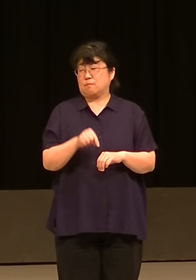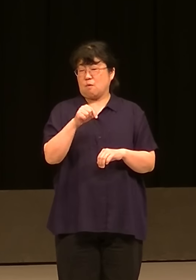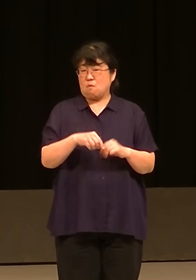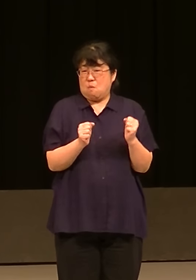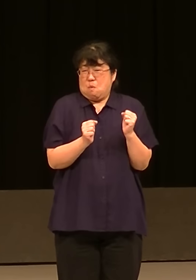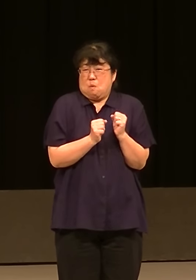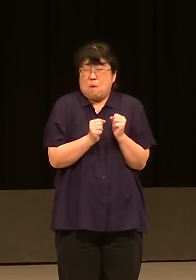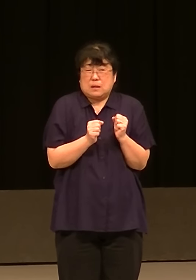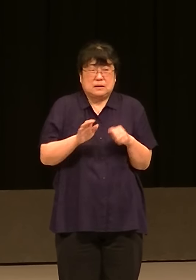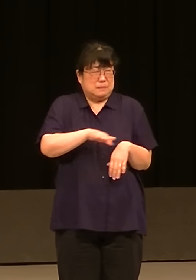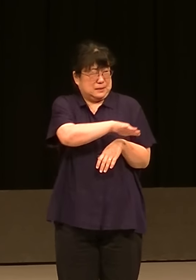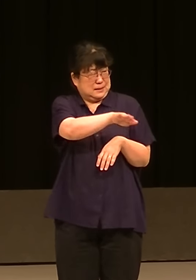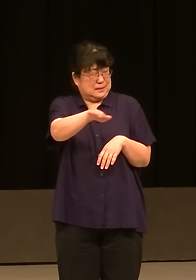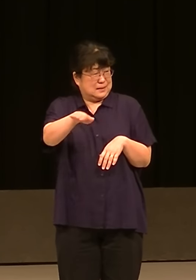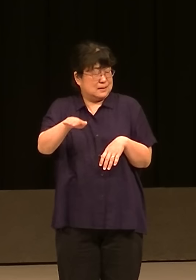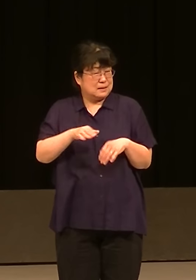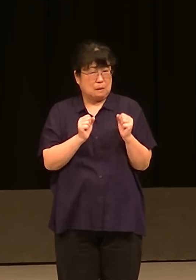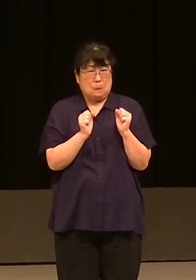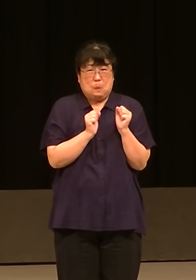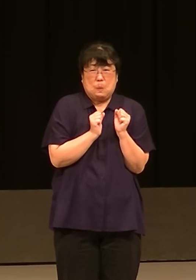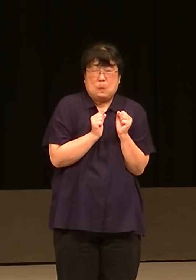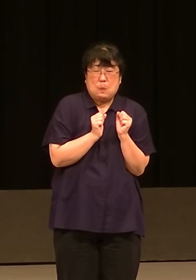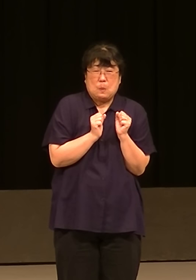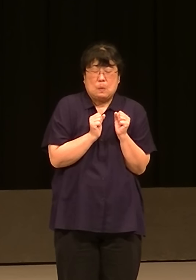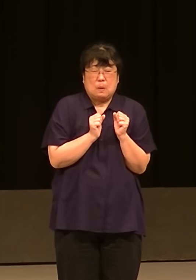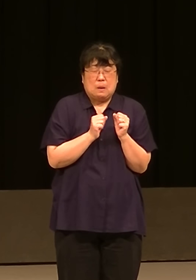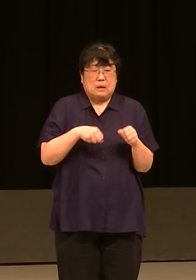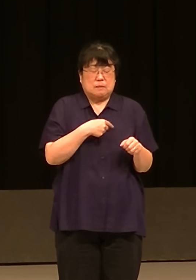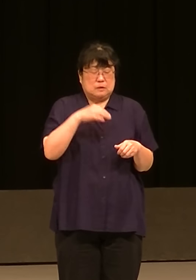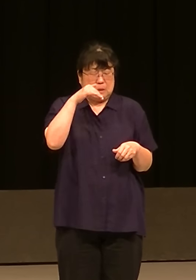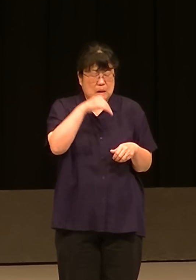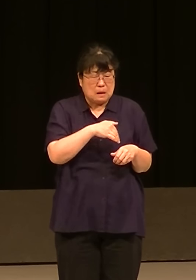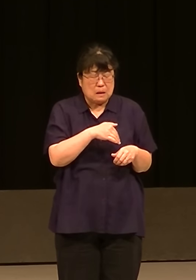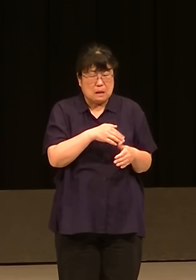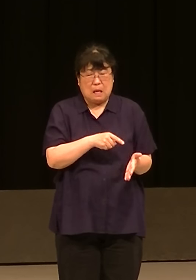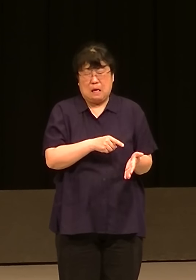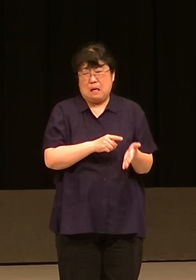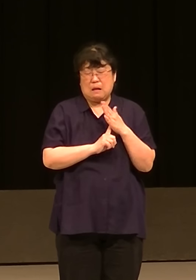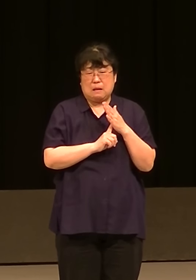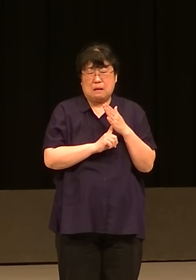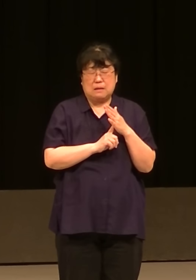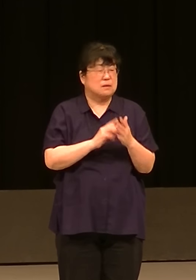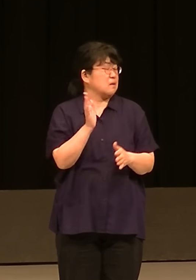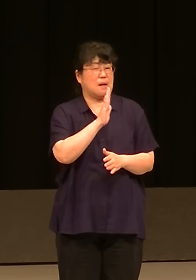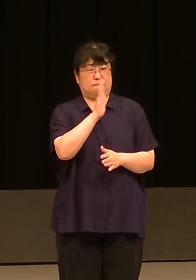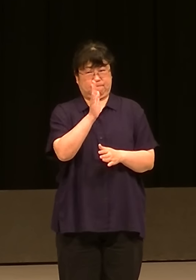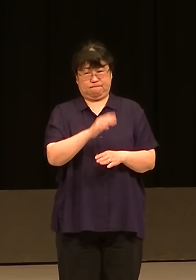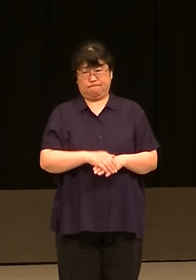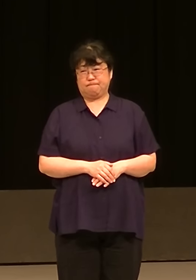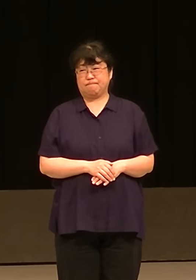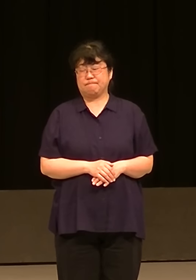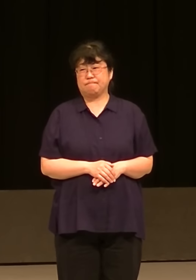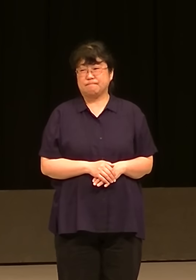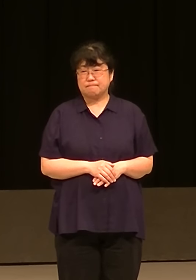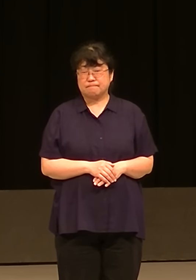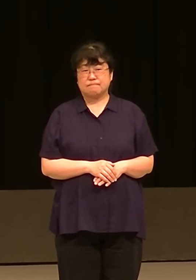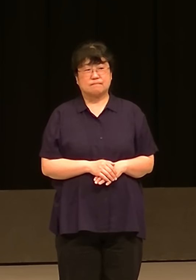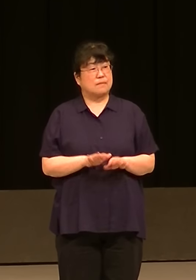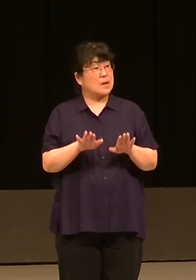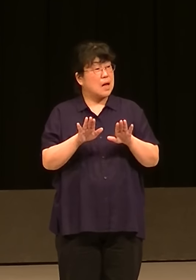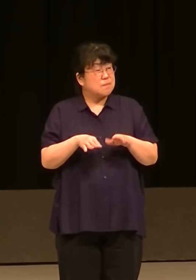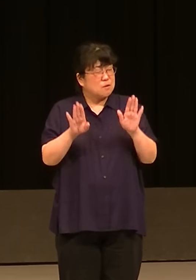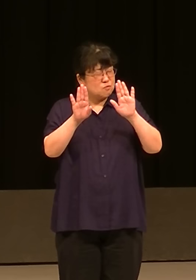に、まあ、怯えて、絶望する、あるいは諦めて、は、まあ、いけないと思います。こういう状